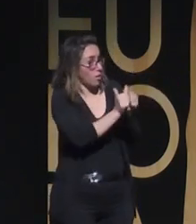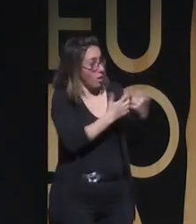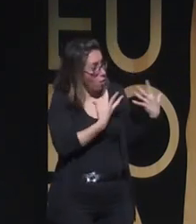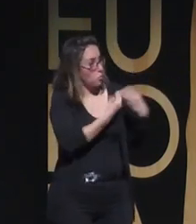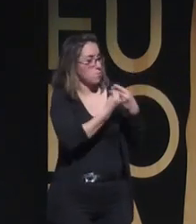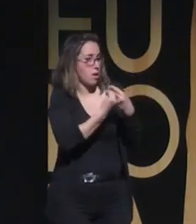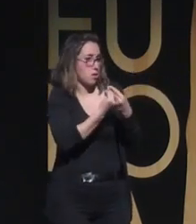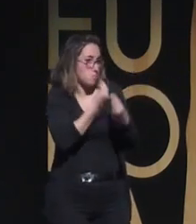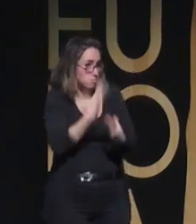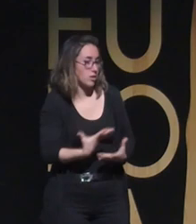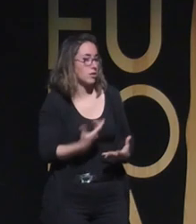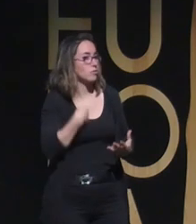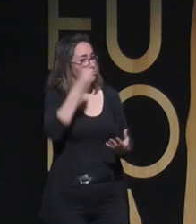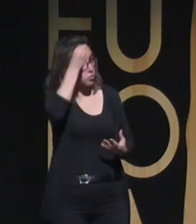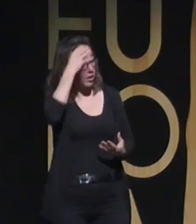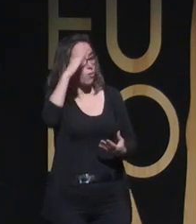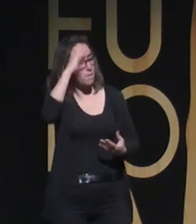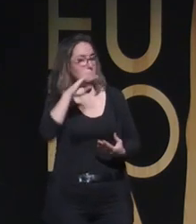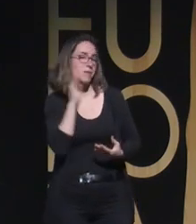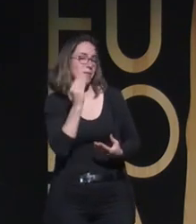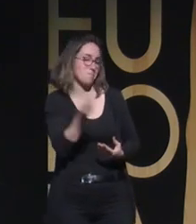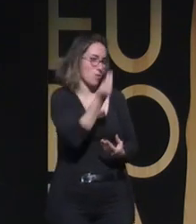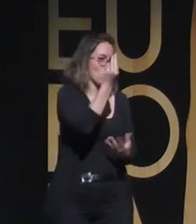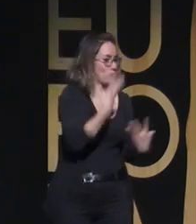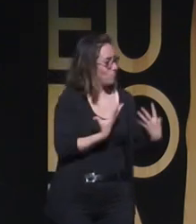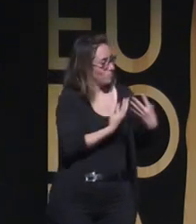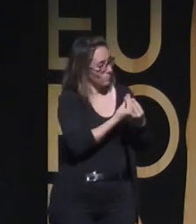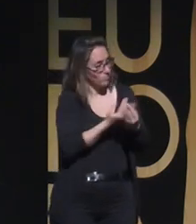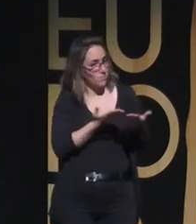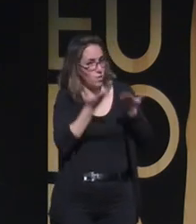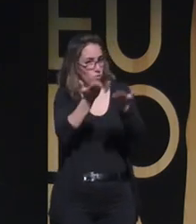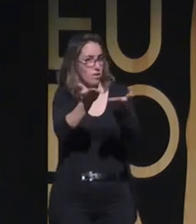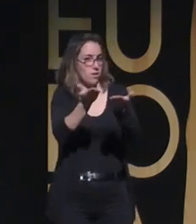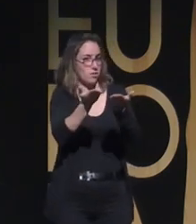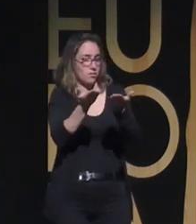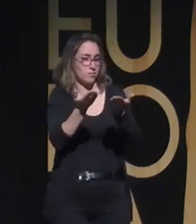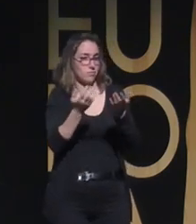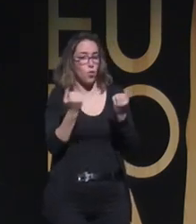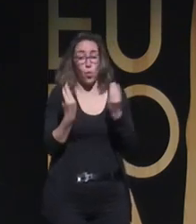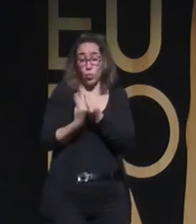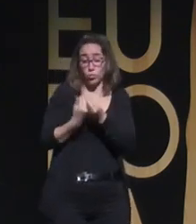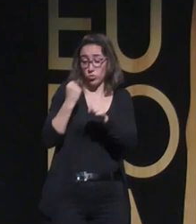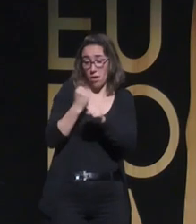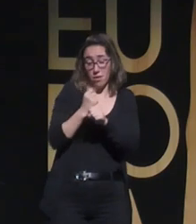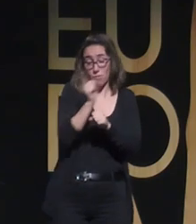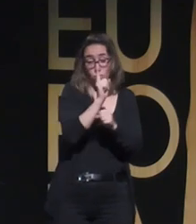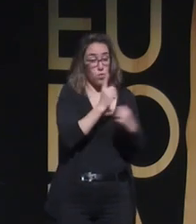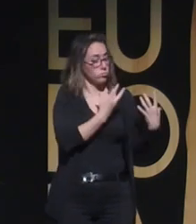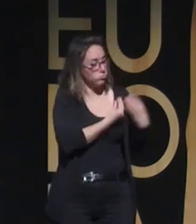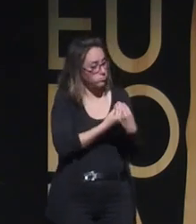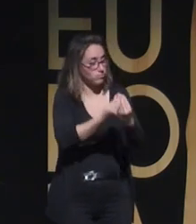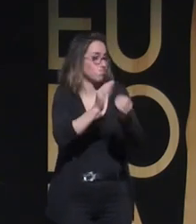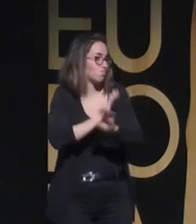hay que trabajar más con los aitas y con las amas, muchas veces, para ayudarles a transitar, que trabajar muchas veces con ellos. Uh-huh. Ellos, pues eso, te vienen a